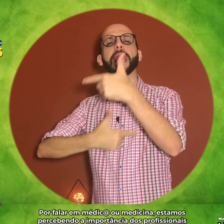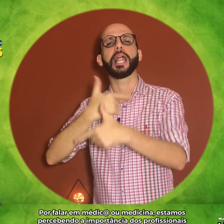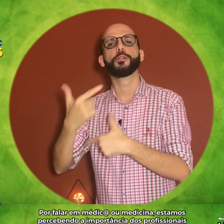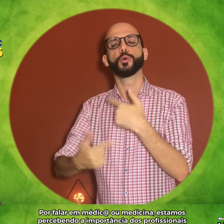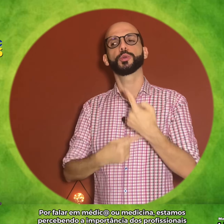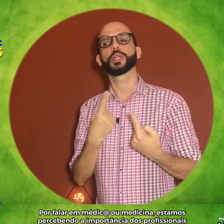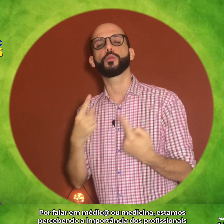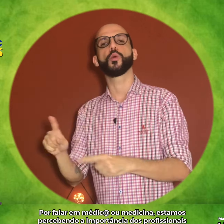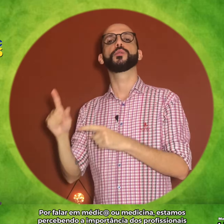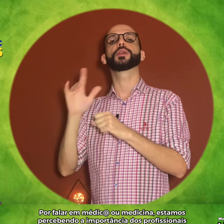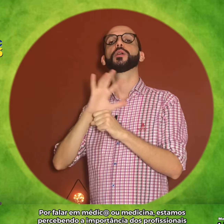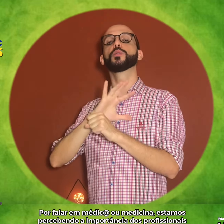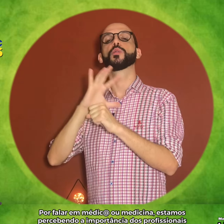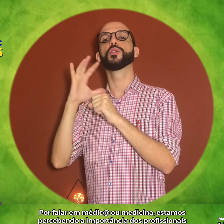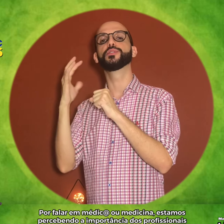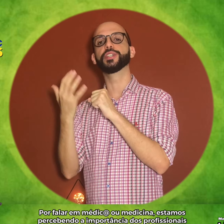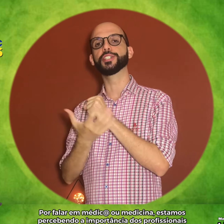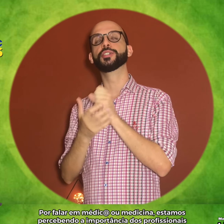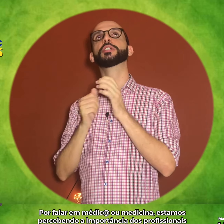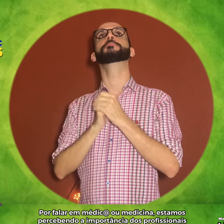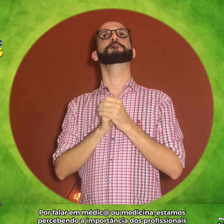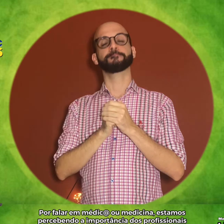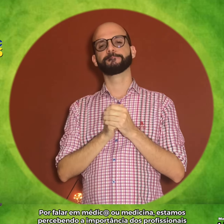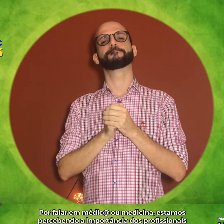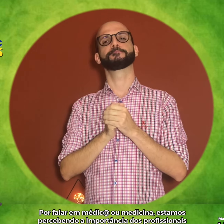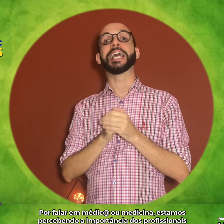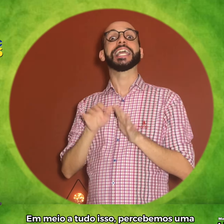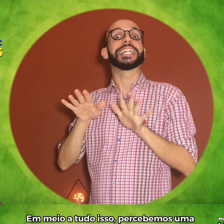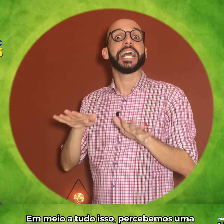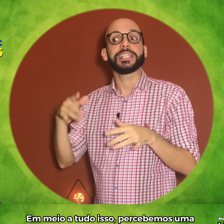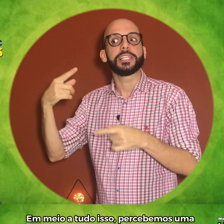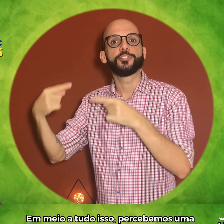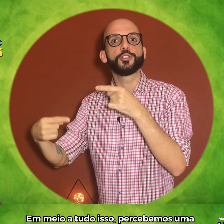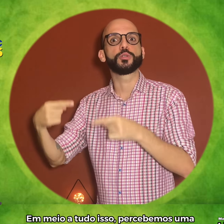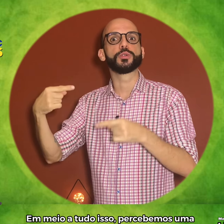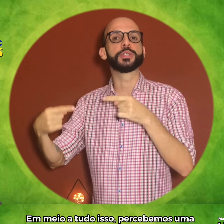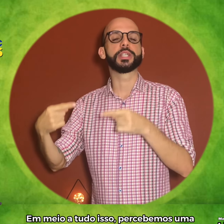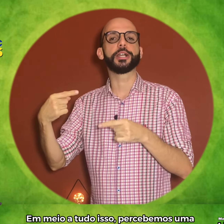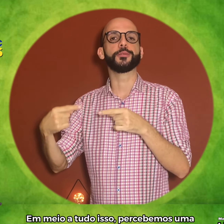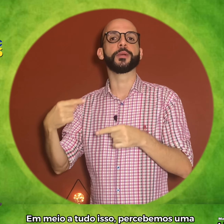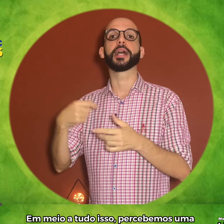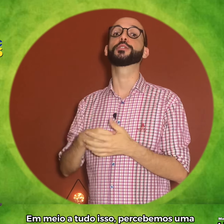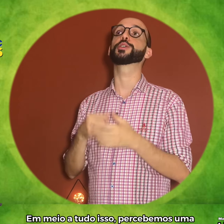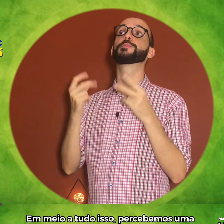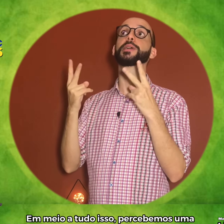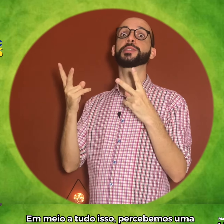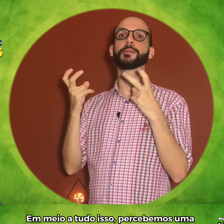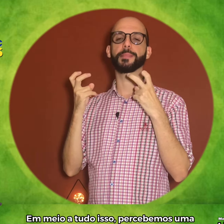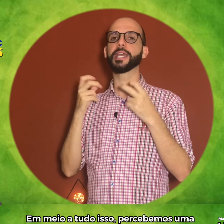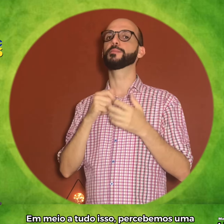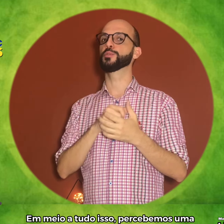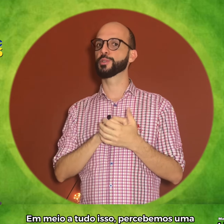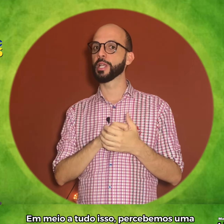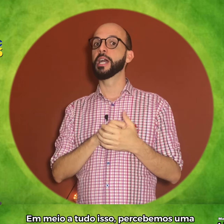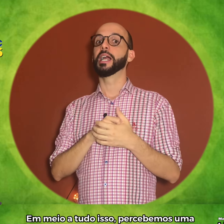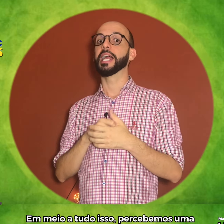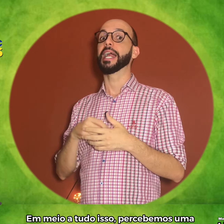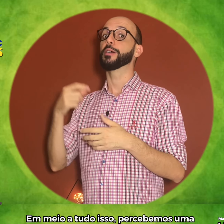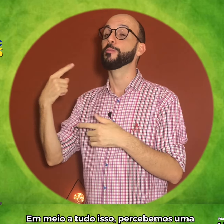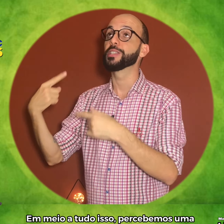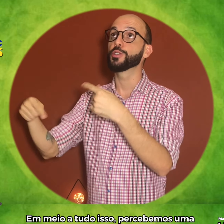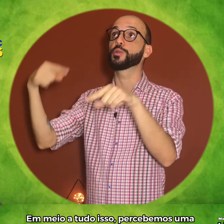na luta contra o Covid. E nessa discussão, aí nós percebemos